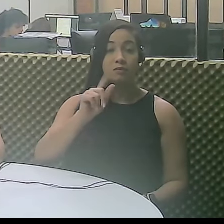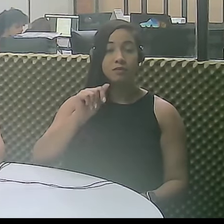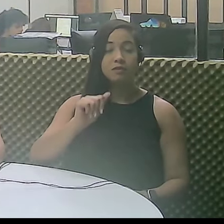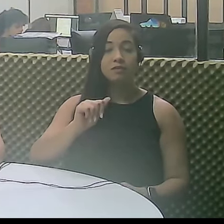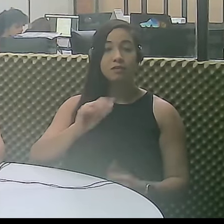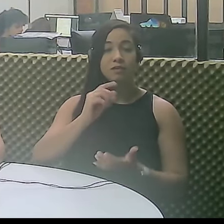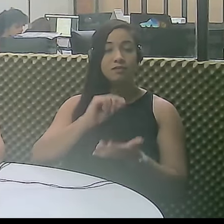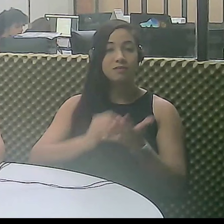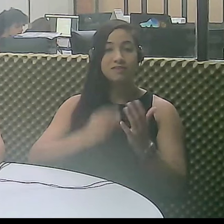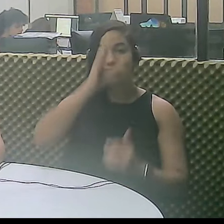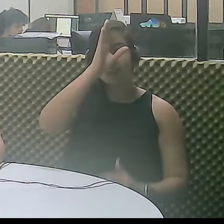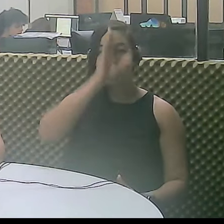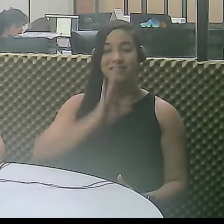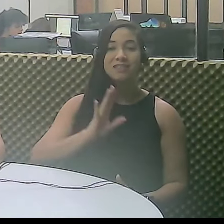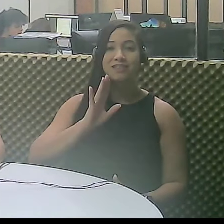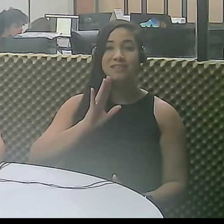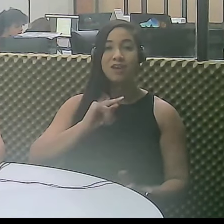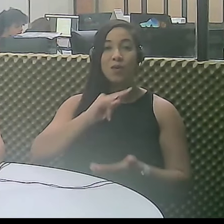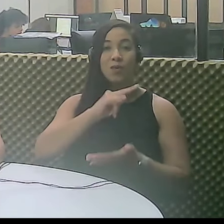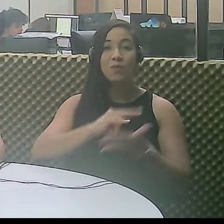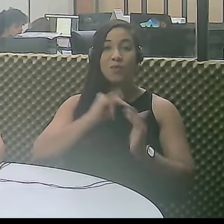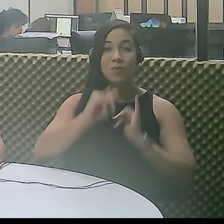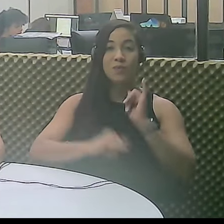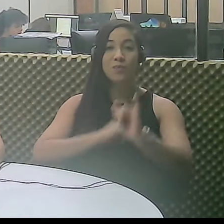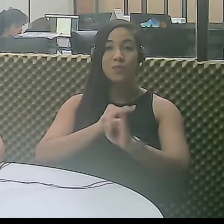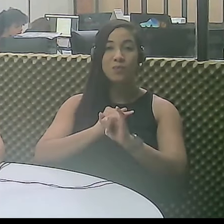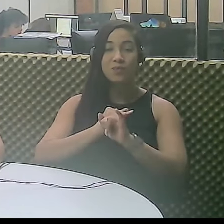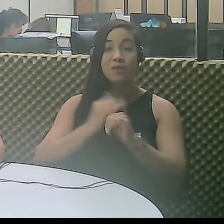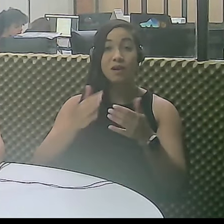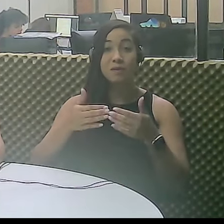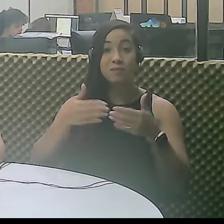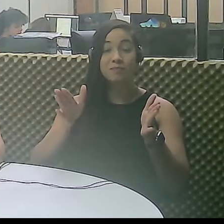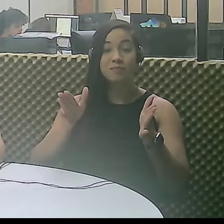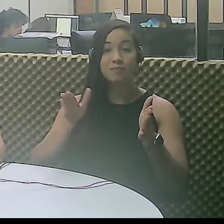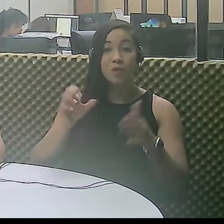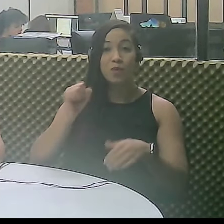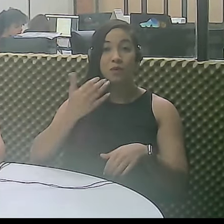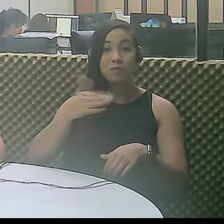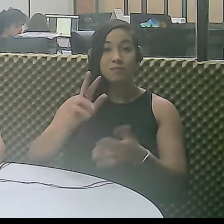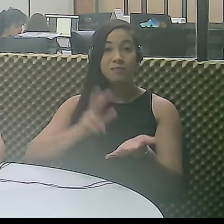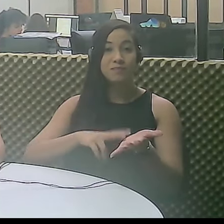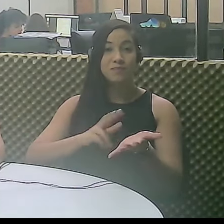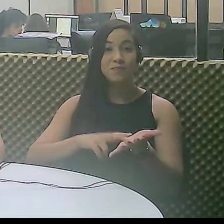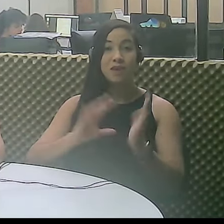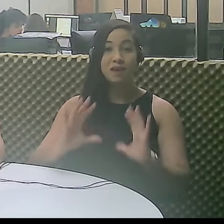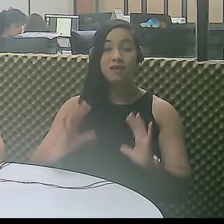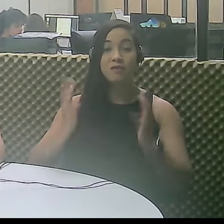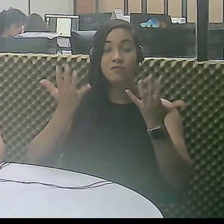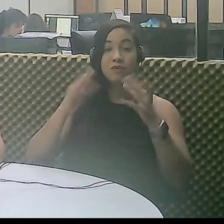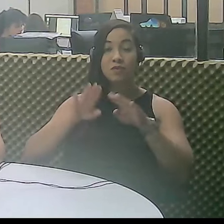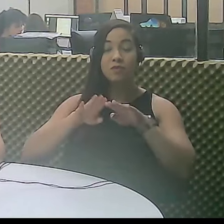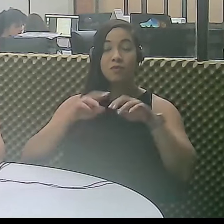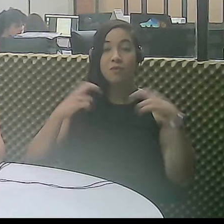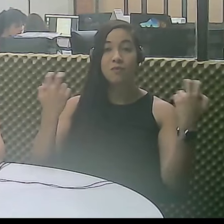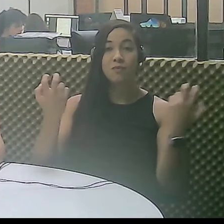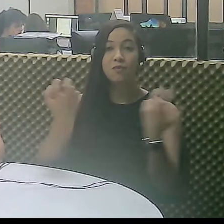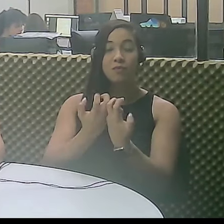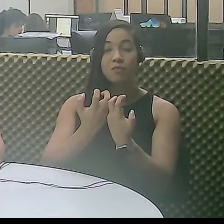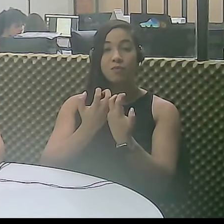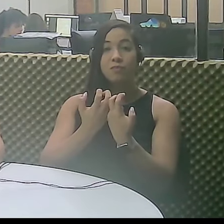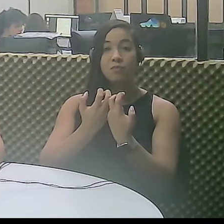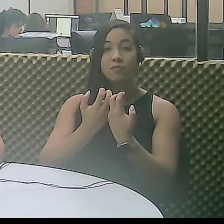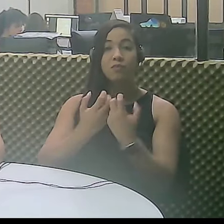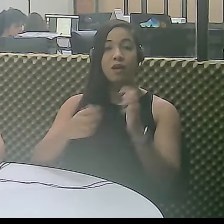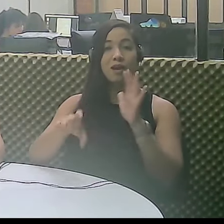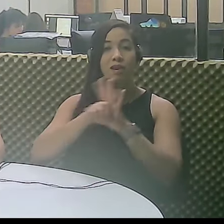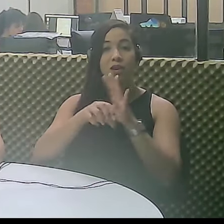inscrições são gratuitas e feitas via formulário online. Na abertura, às 8h30 da manhã, o evento terá a mesa redonda com o tema A Lei